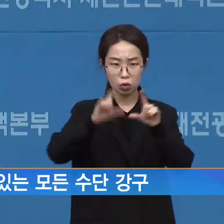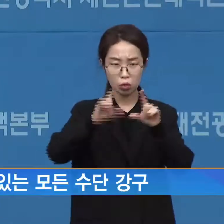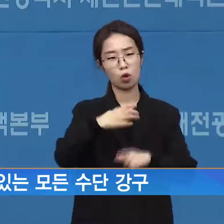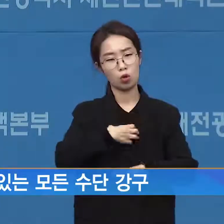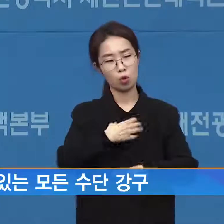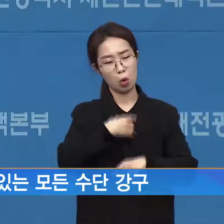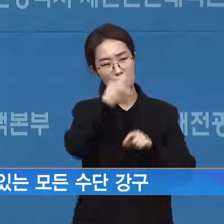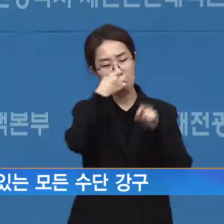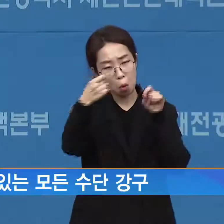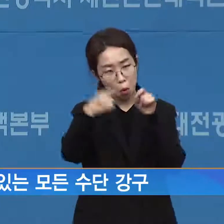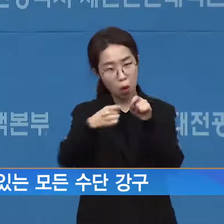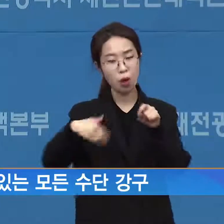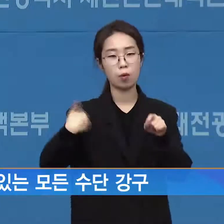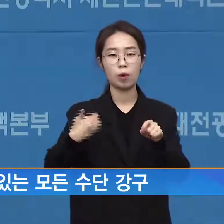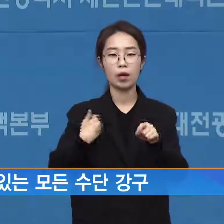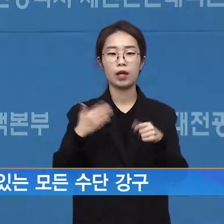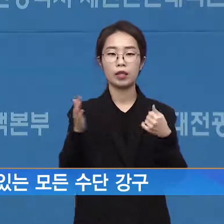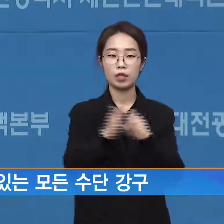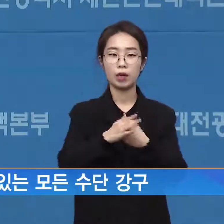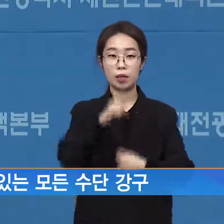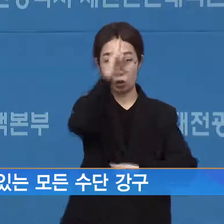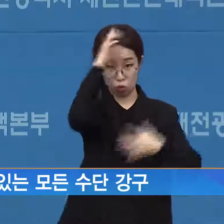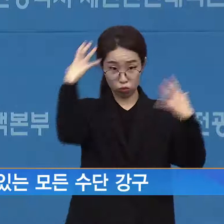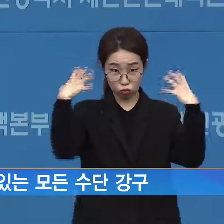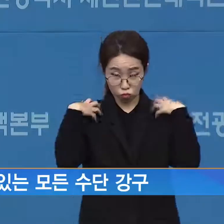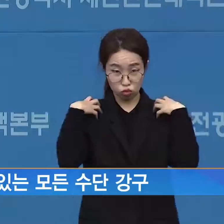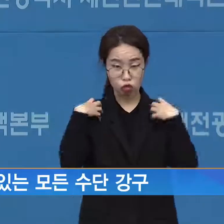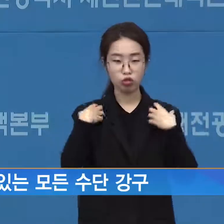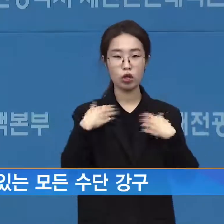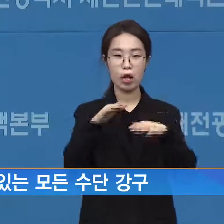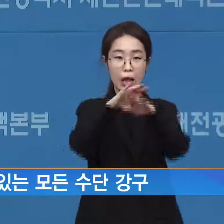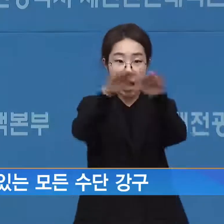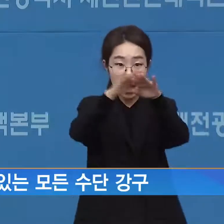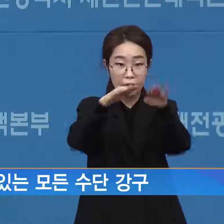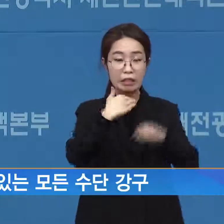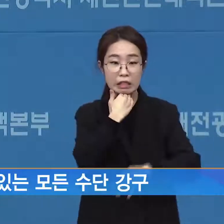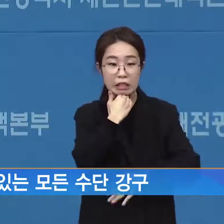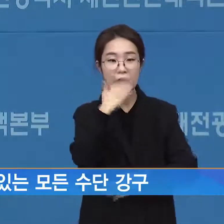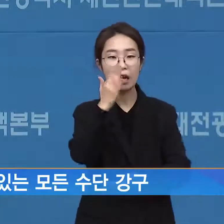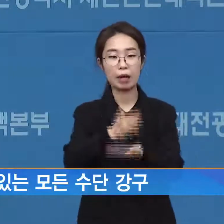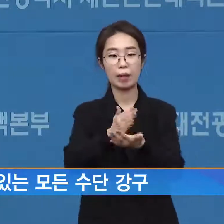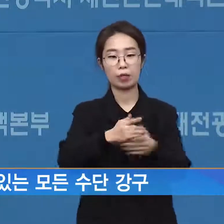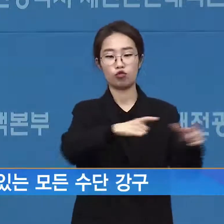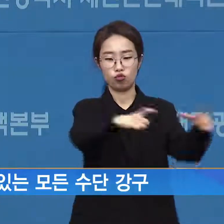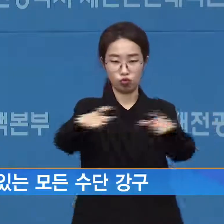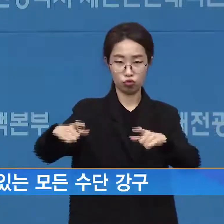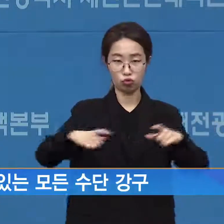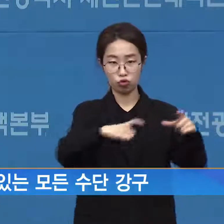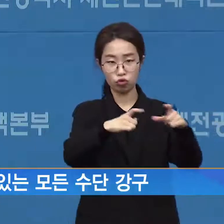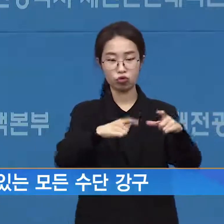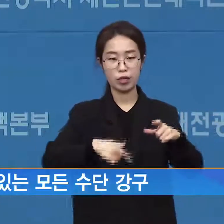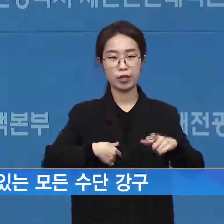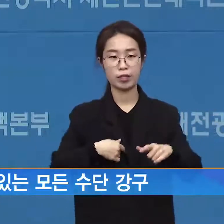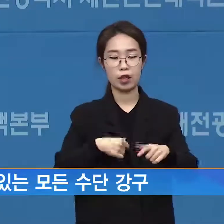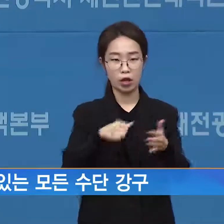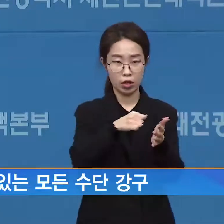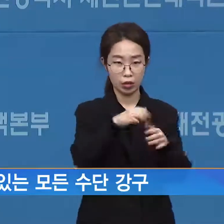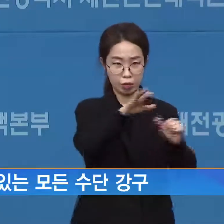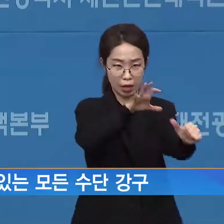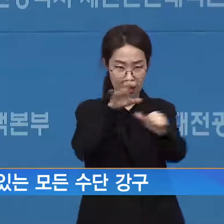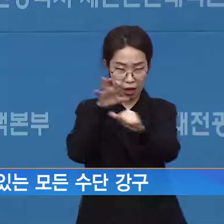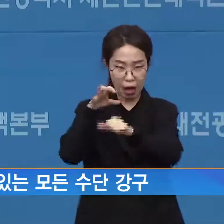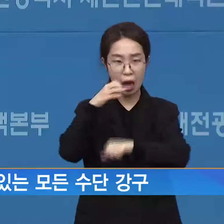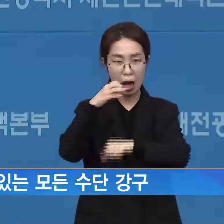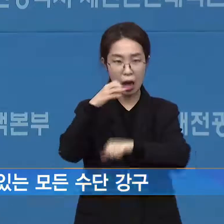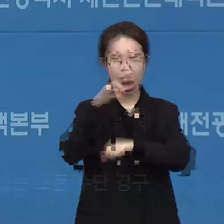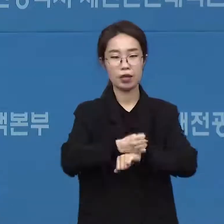상황에서 정부의 대책을 기다리기보다는 우선 지자체가 지원할 수 있는 모든 수단을 강구해야 하는